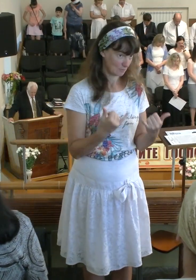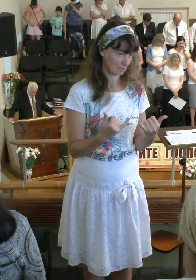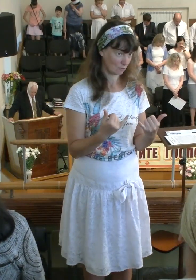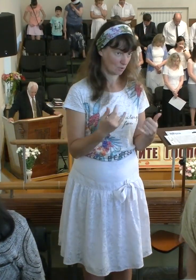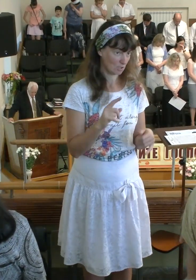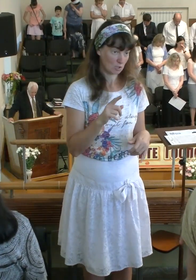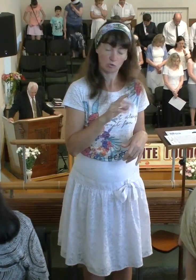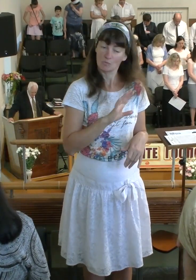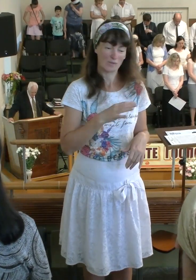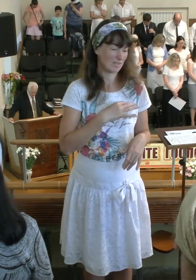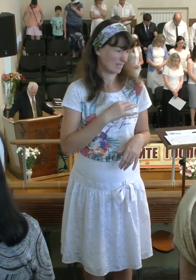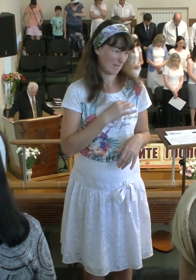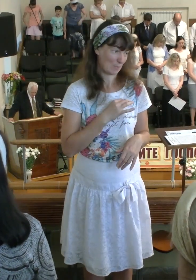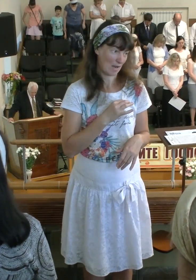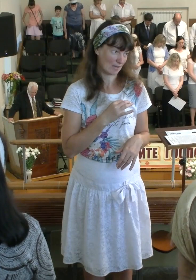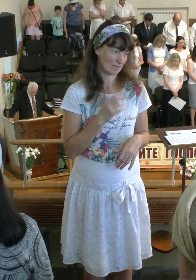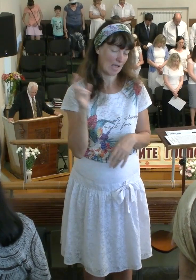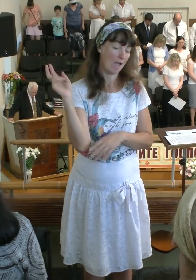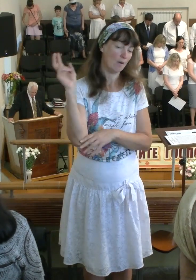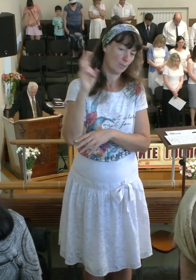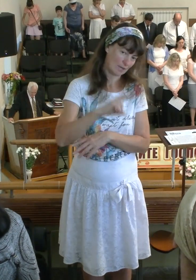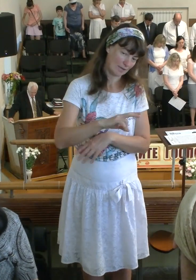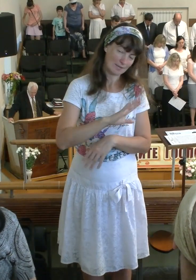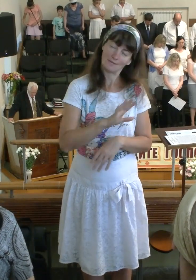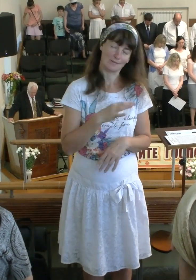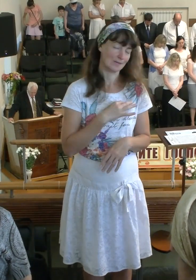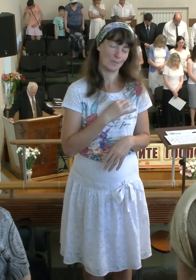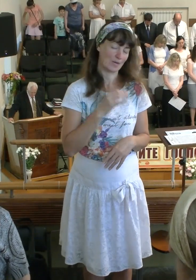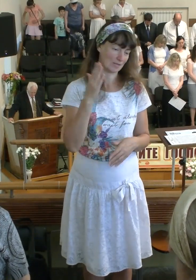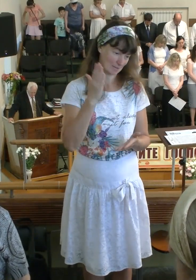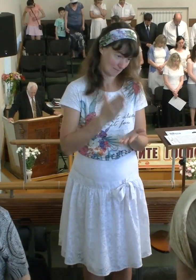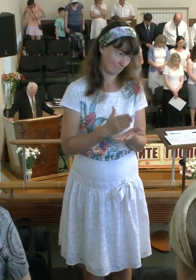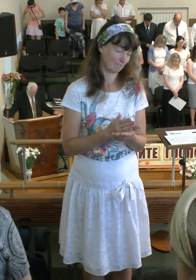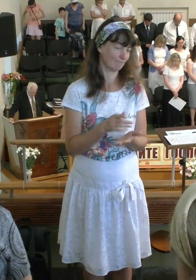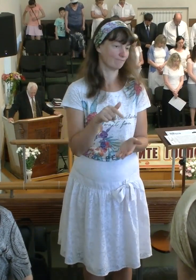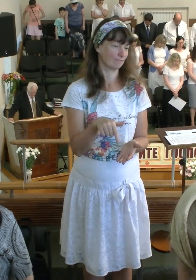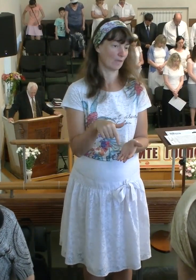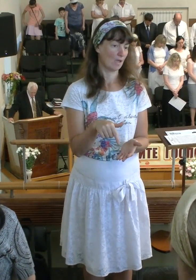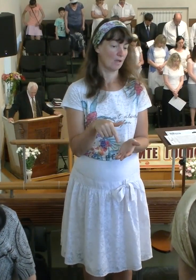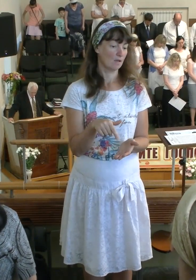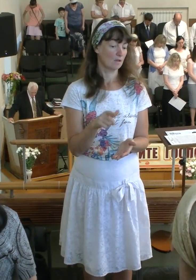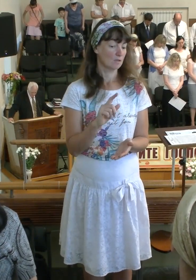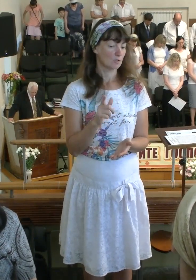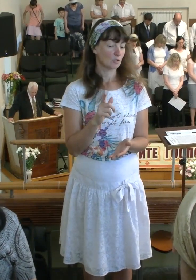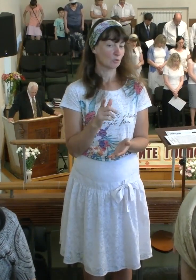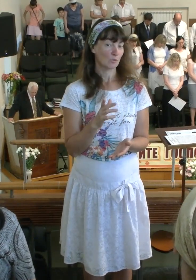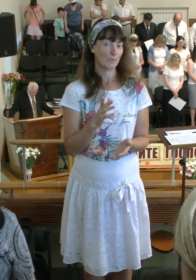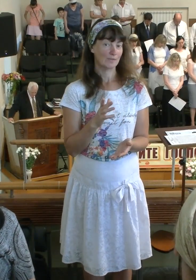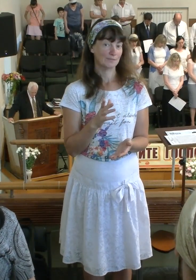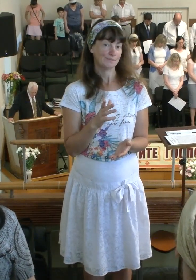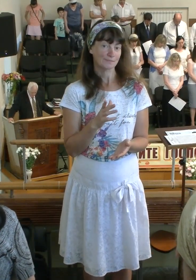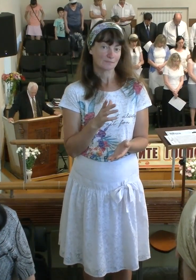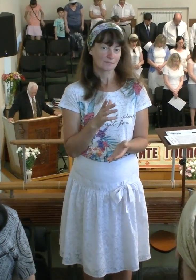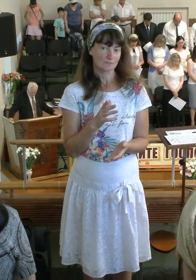чтобы не напрасно проходили, не напрасно были, чтобы не оказаться соломой,